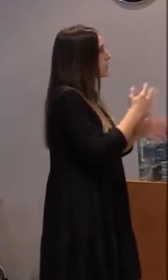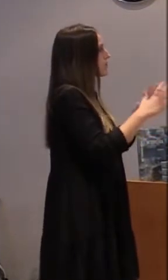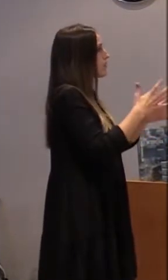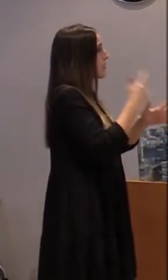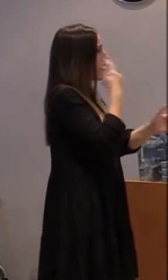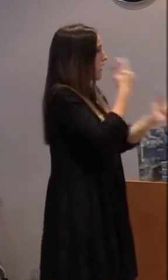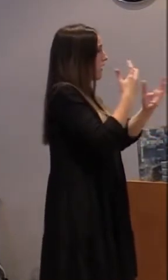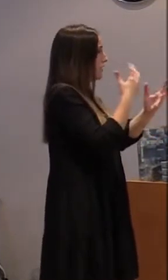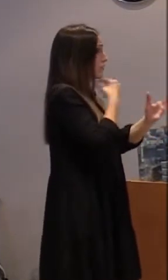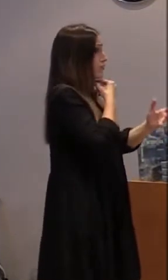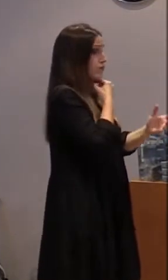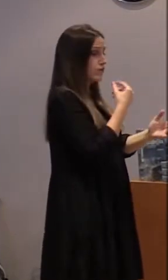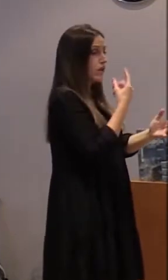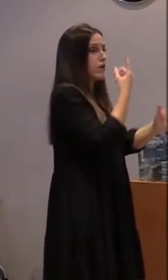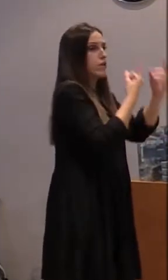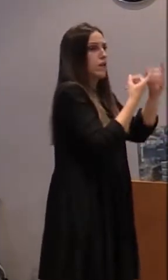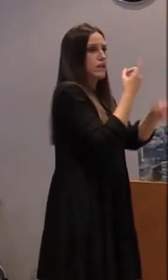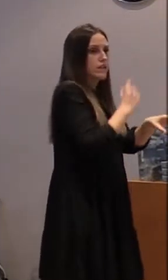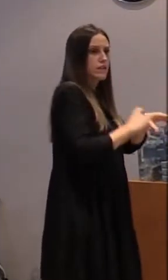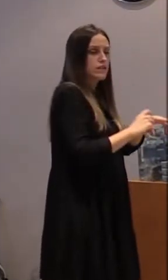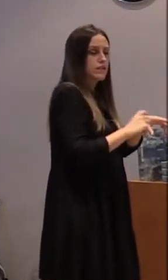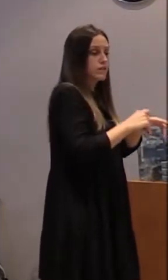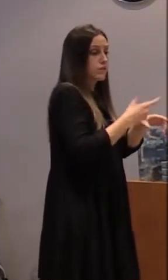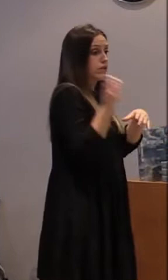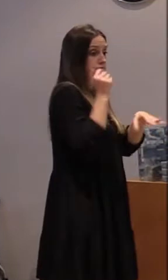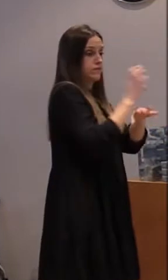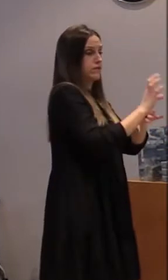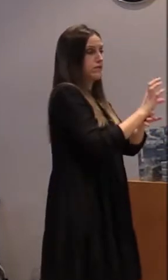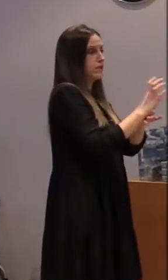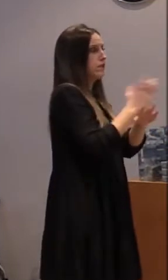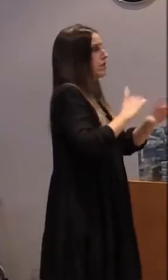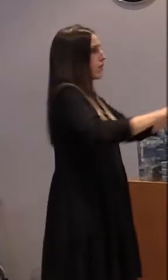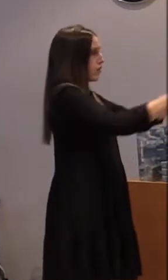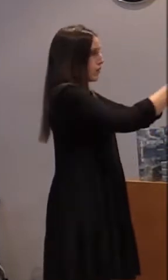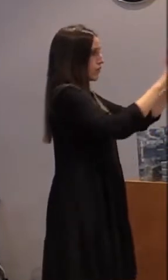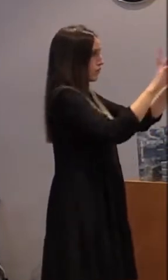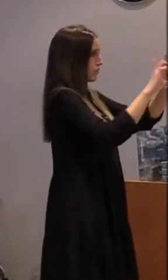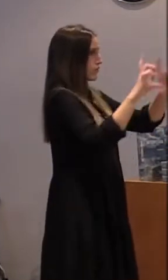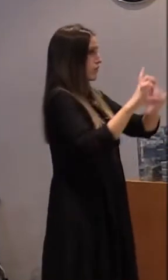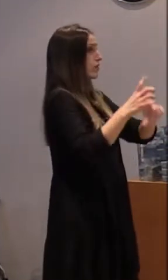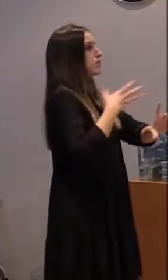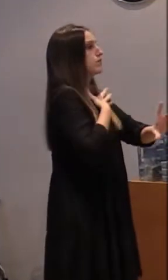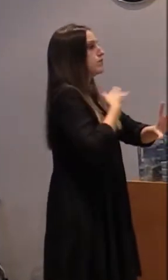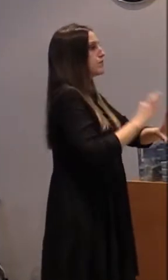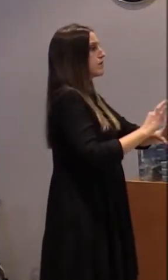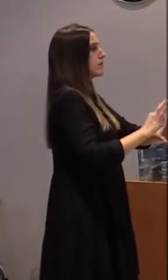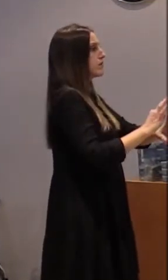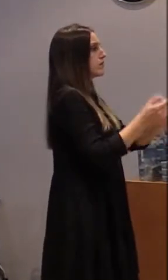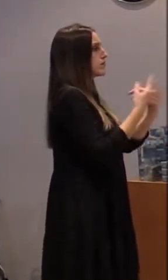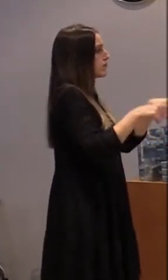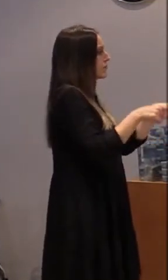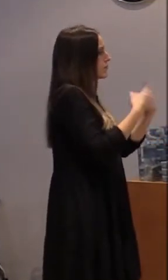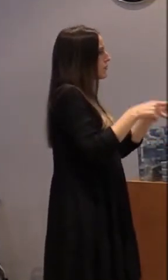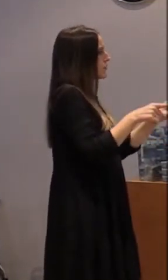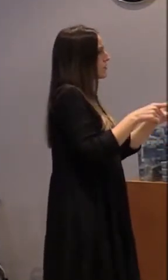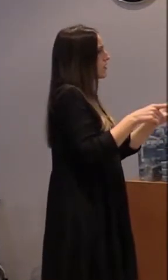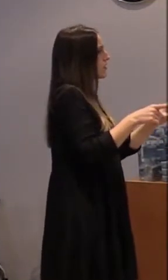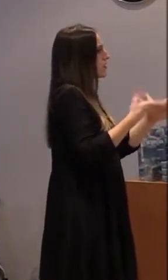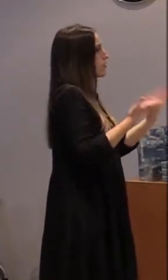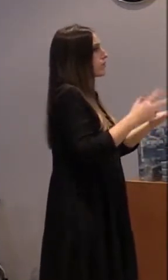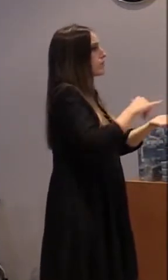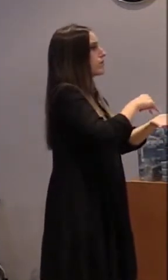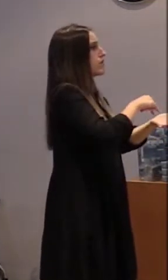arte, cualquier tipo de manifestación, lo vamos a centrar en cuadros, pero podríamos haberlo hecho con música, con